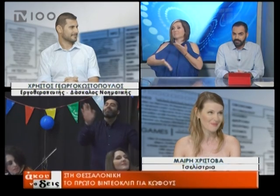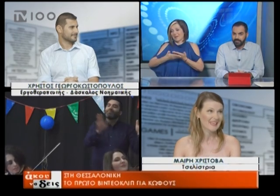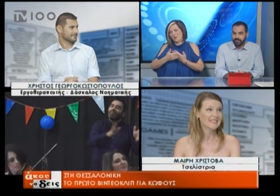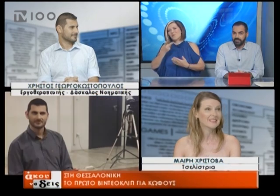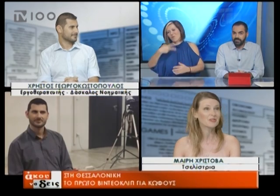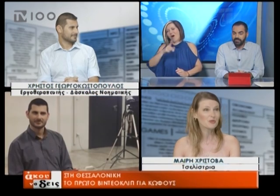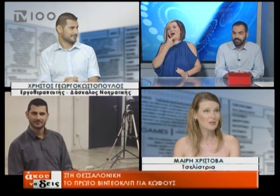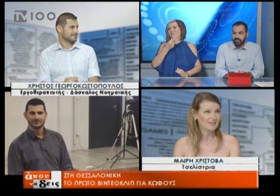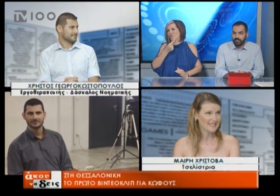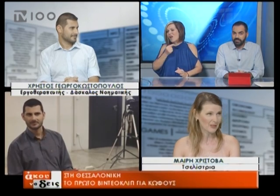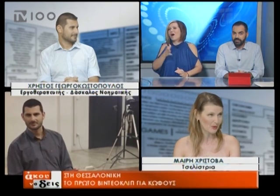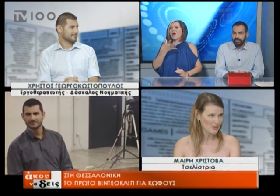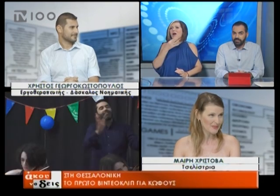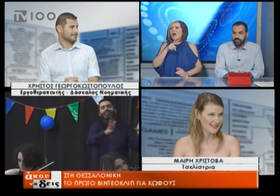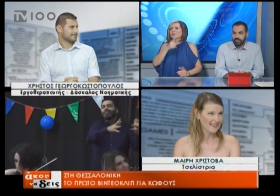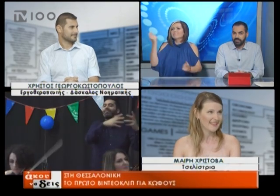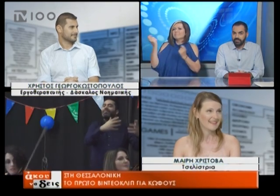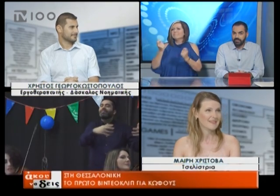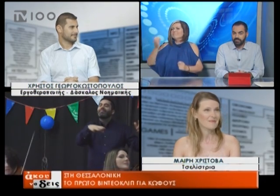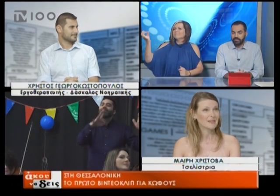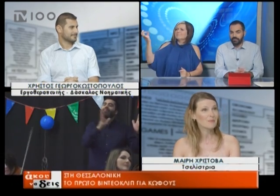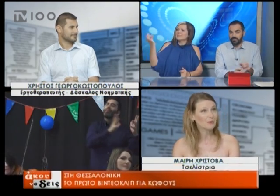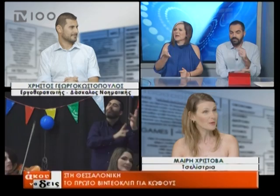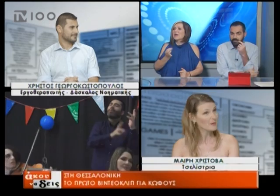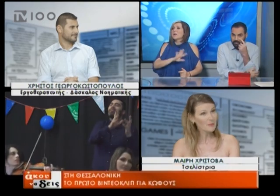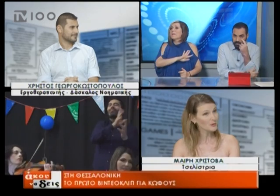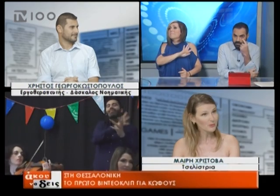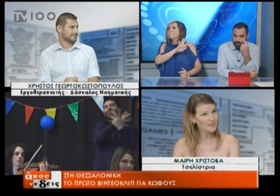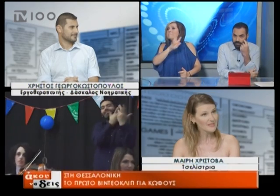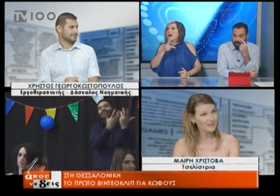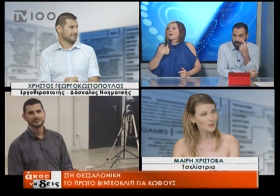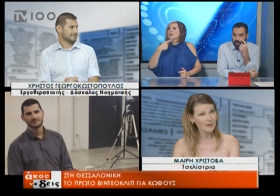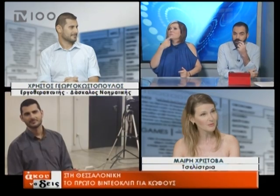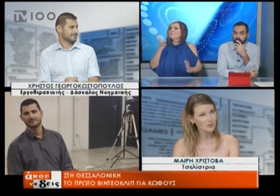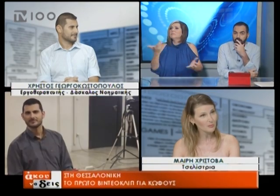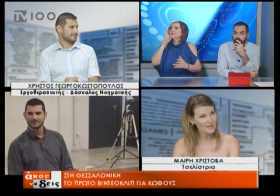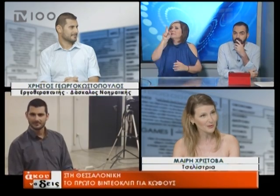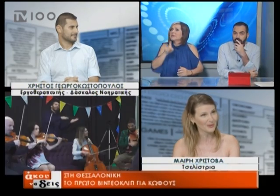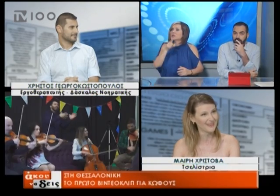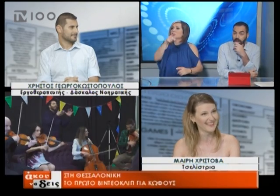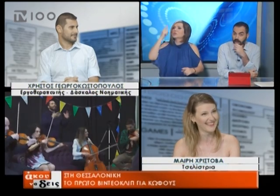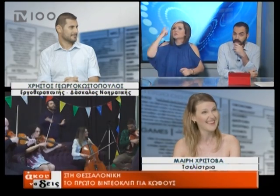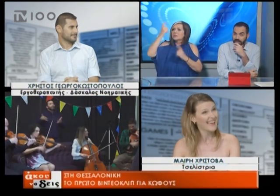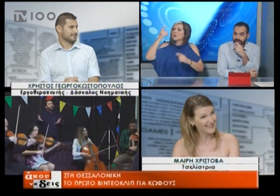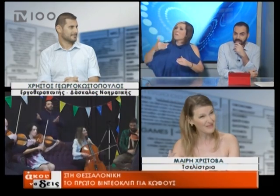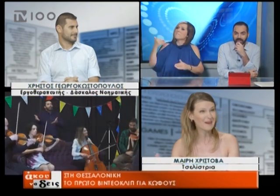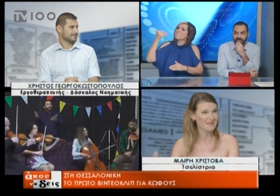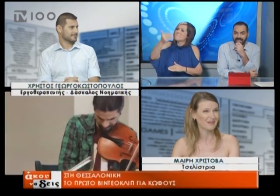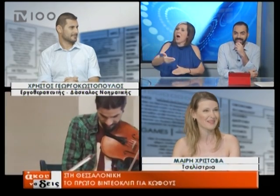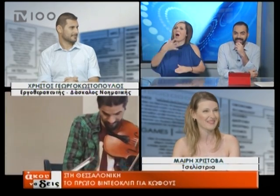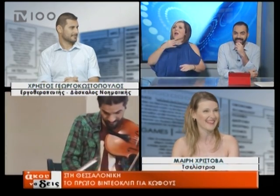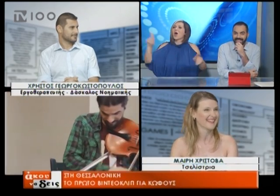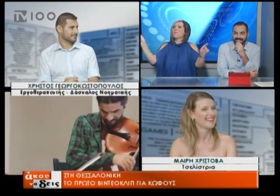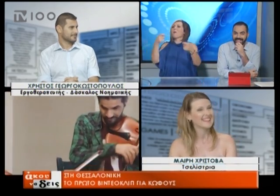εύκολο, γιατί ήταν τόσο εκφραστικός. Μέχρι που το είπαμε ότι μπορεί να σκεφτεί το επάγγελμα του μαέστρου. Να. Έδειχνε πάρα